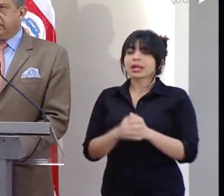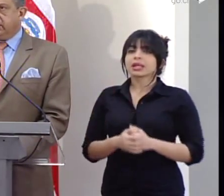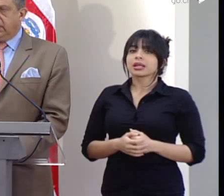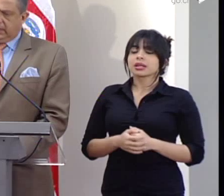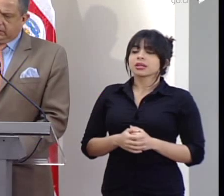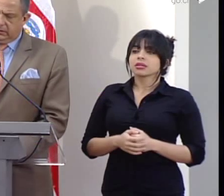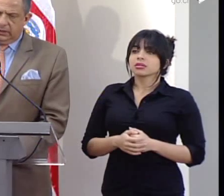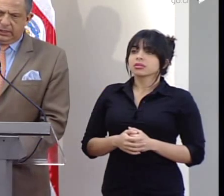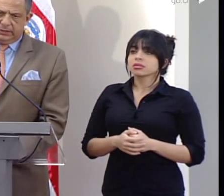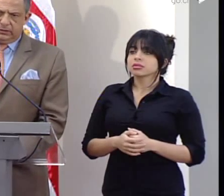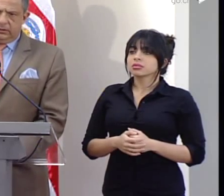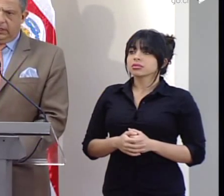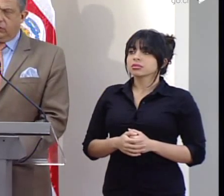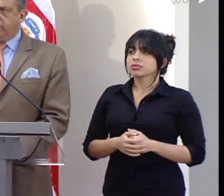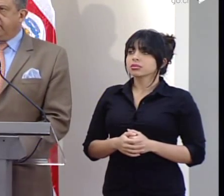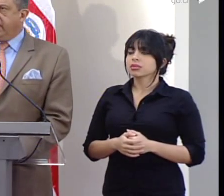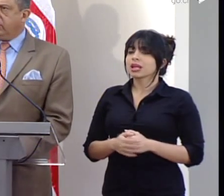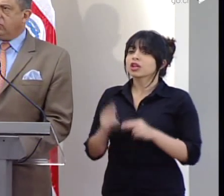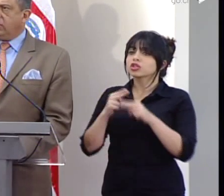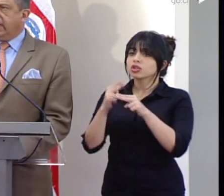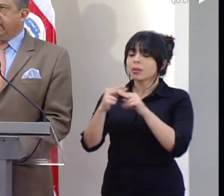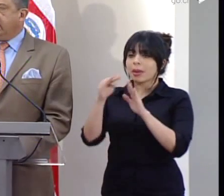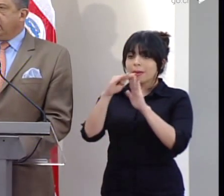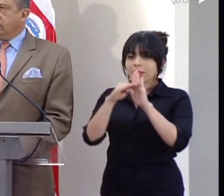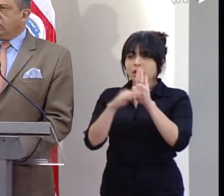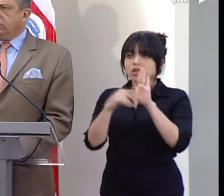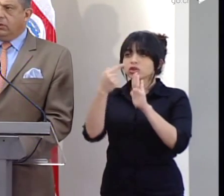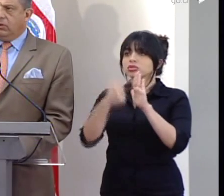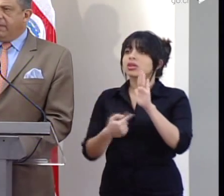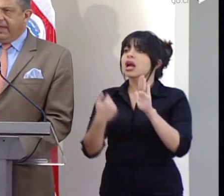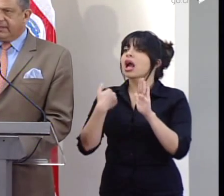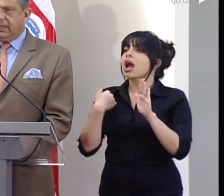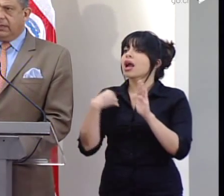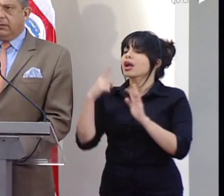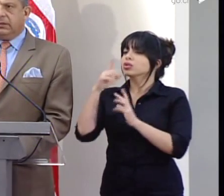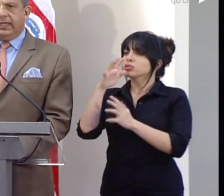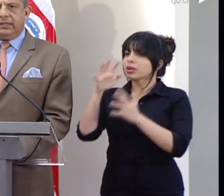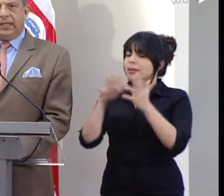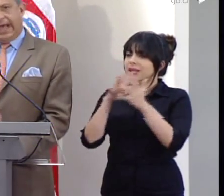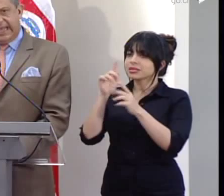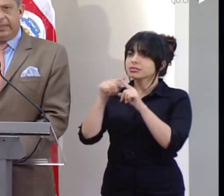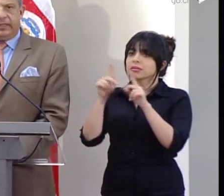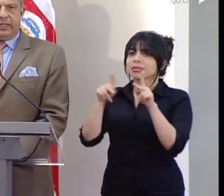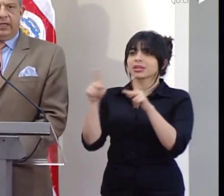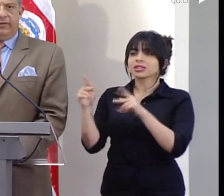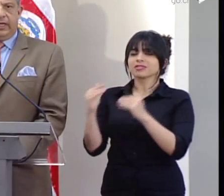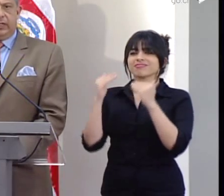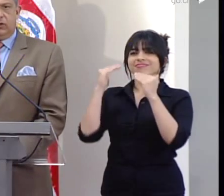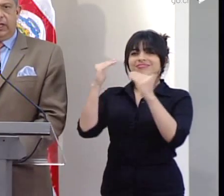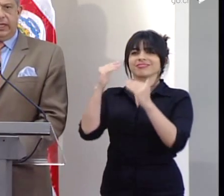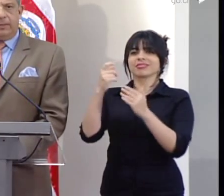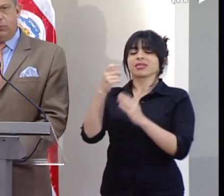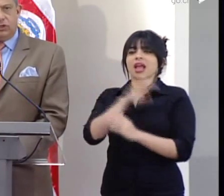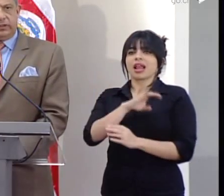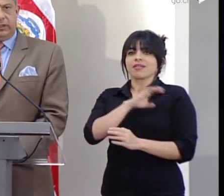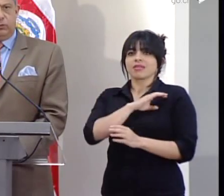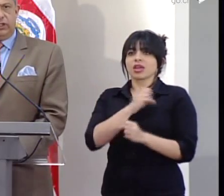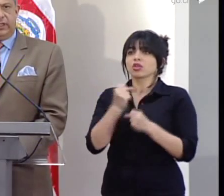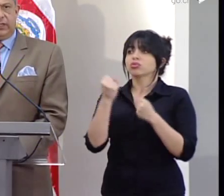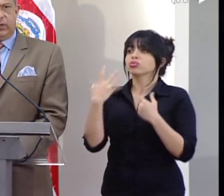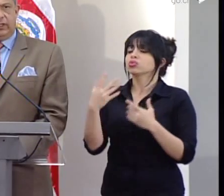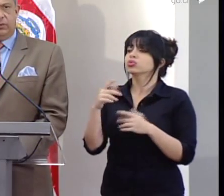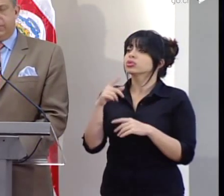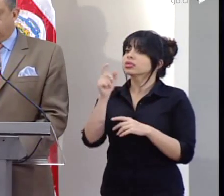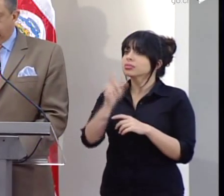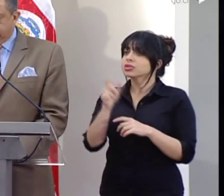de los nombramientos, lo que hay son una mezcla de gente altamente calificada toda ella, muchas